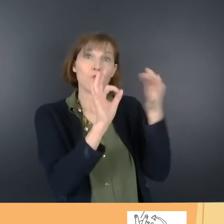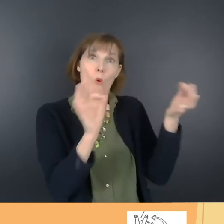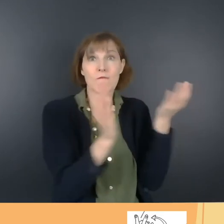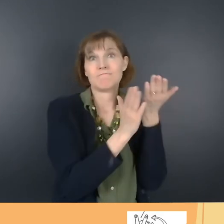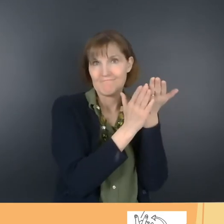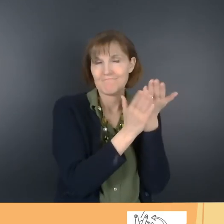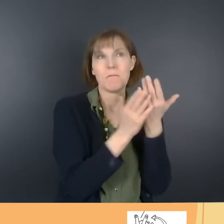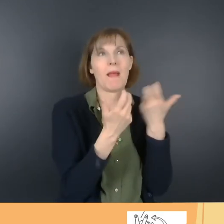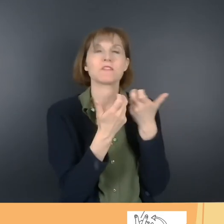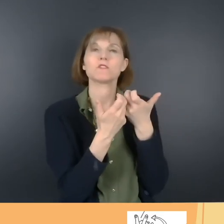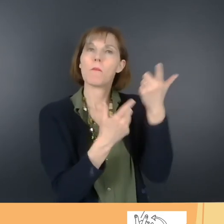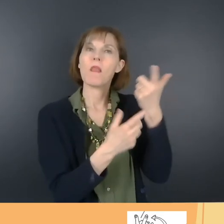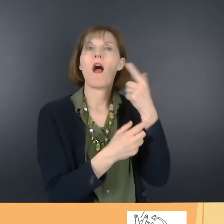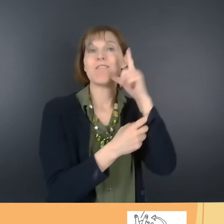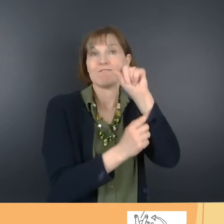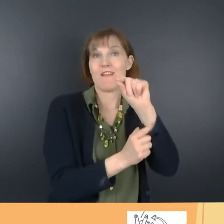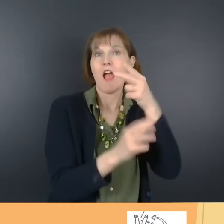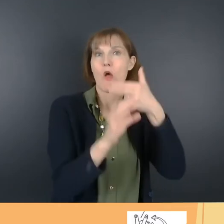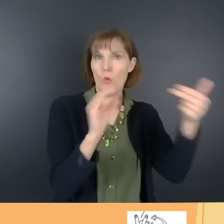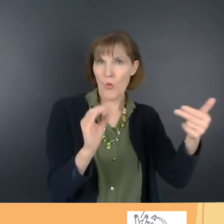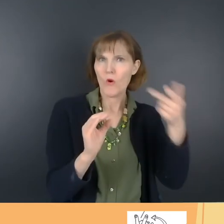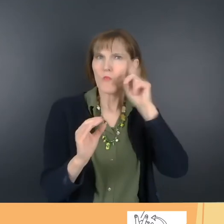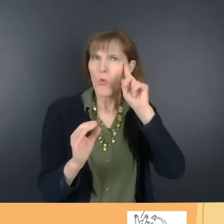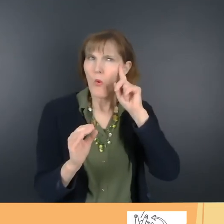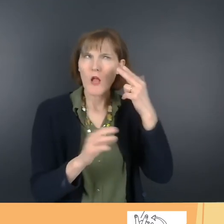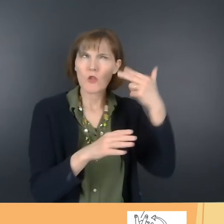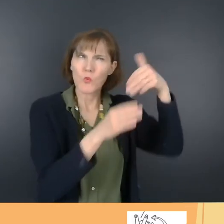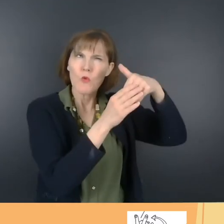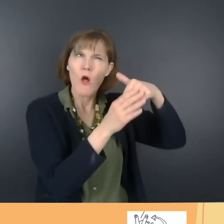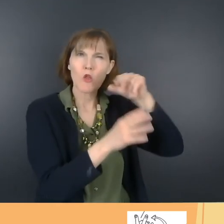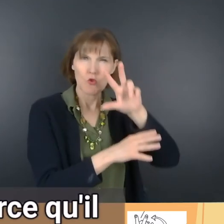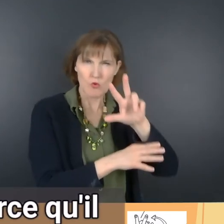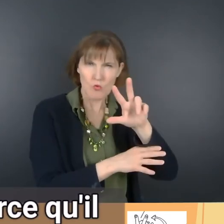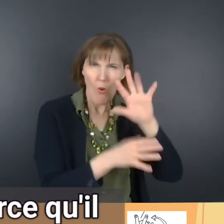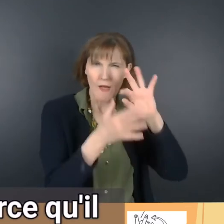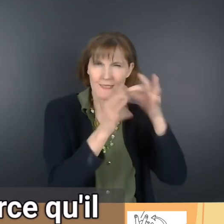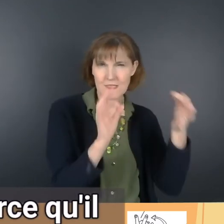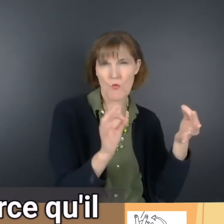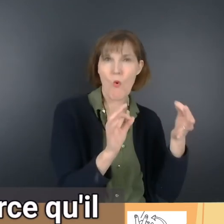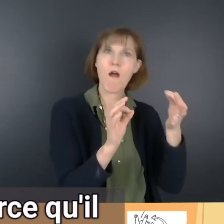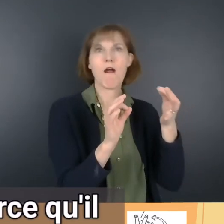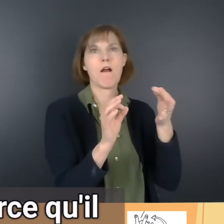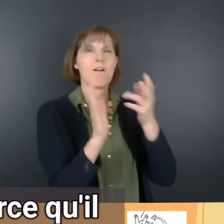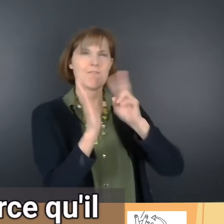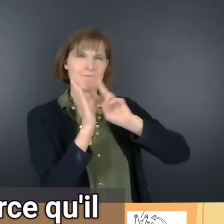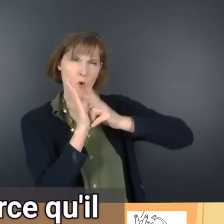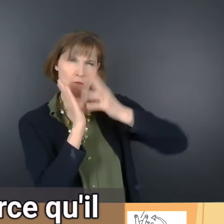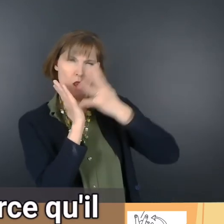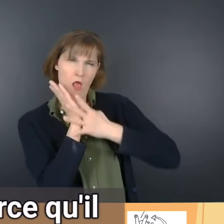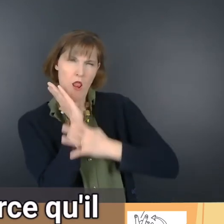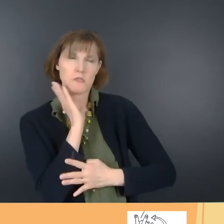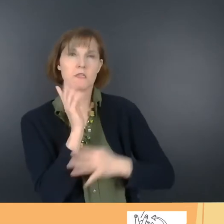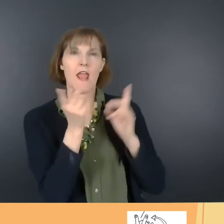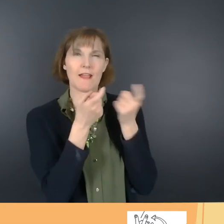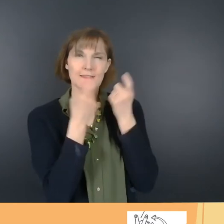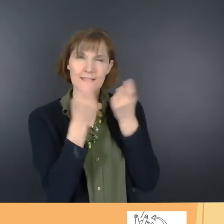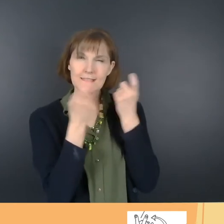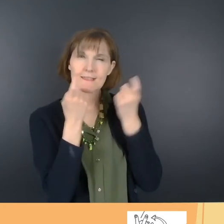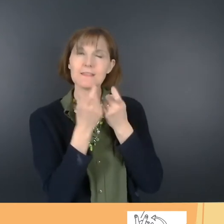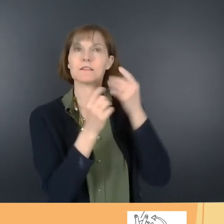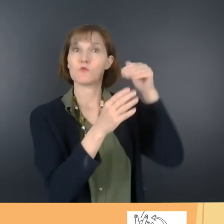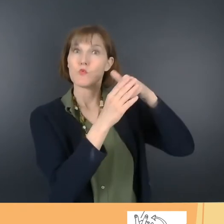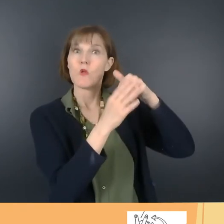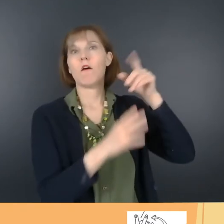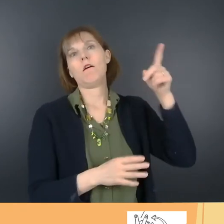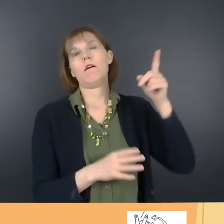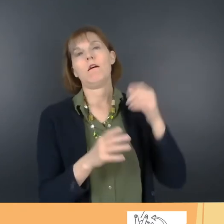qui traitent justement des histoires. Là, par exemple, 20 euros. 20 euros, pourquoi ? Parce qu'il a trois histoires qui sont passées au crible fin sur le